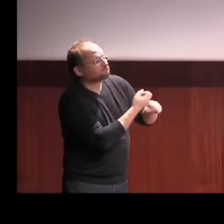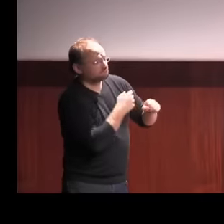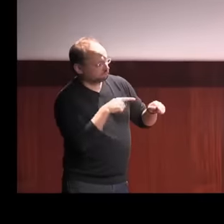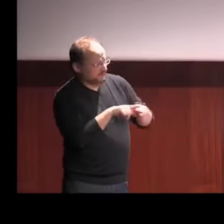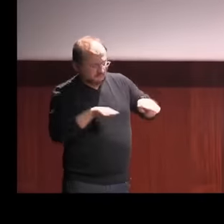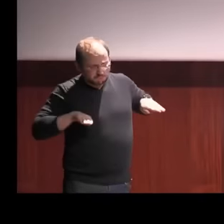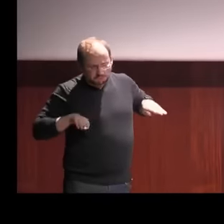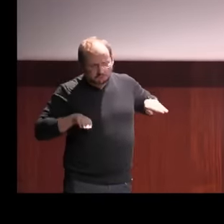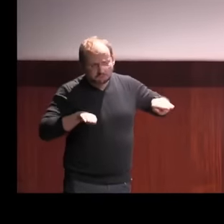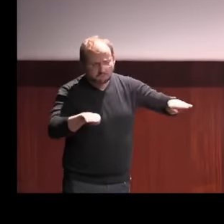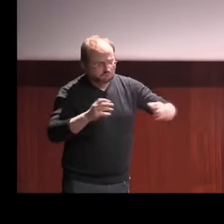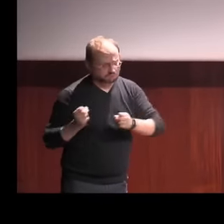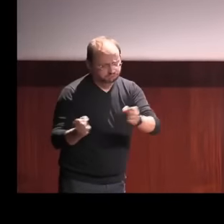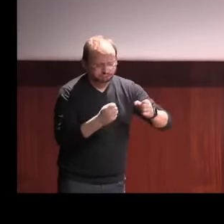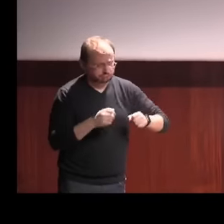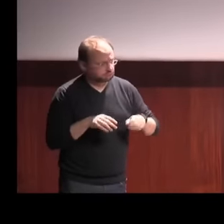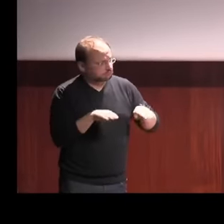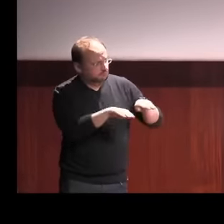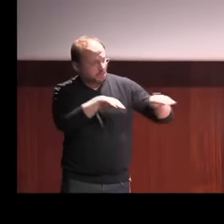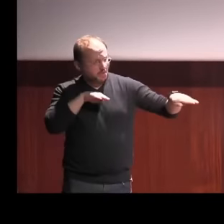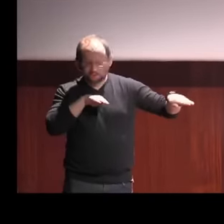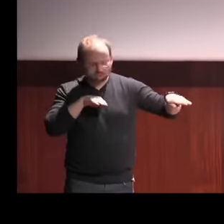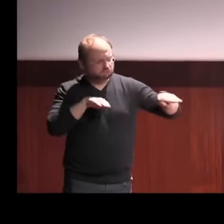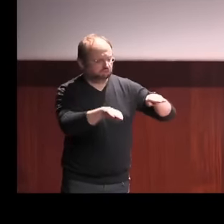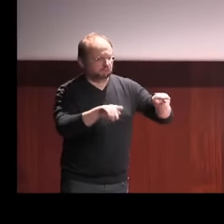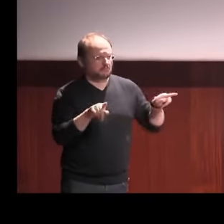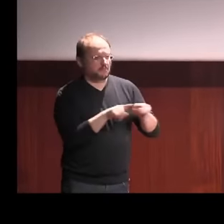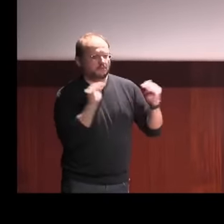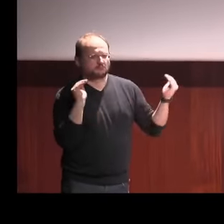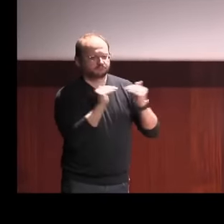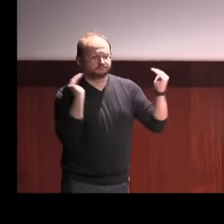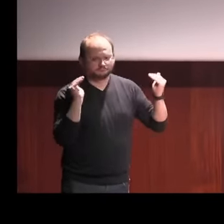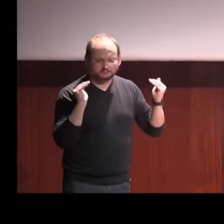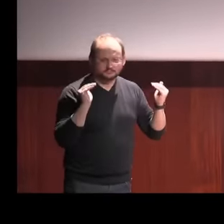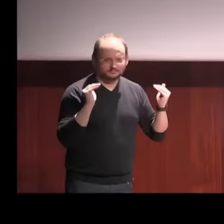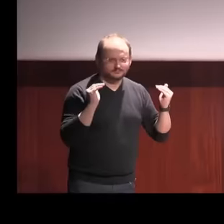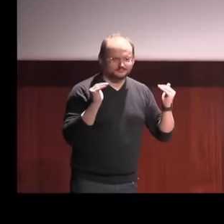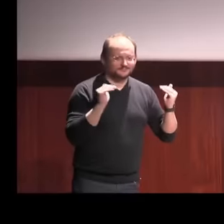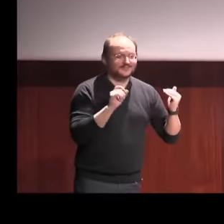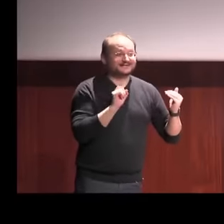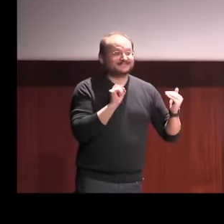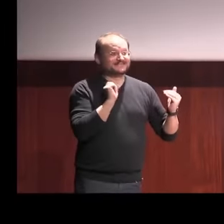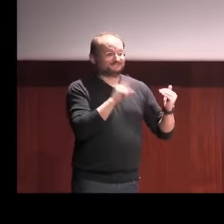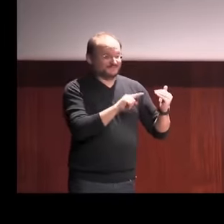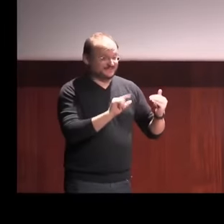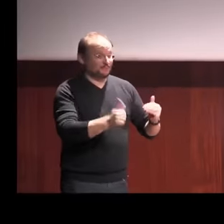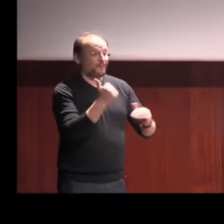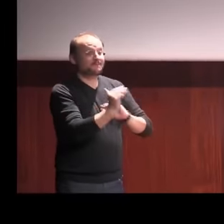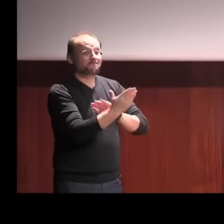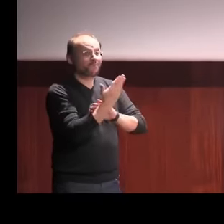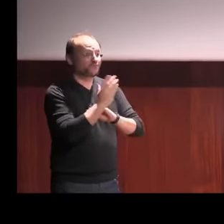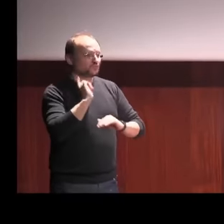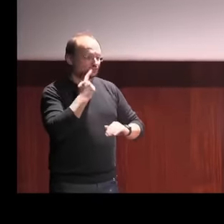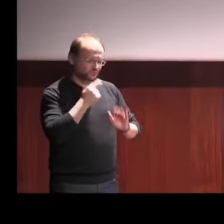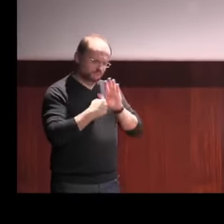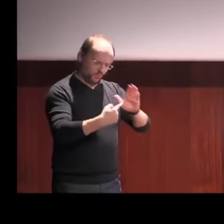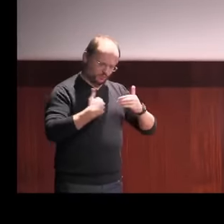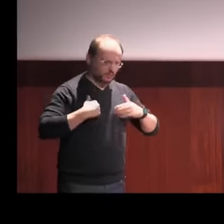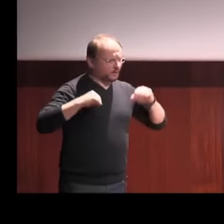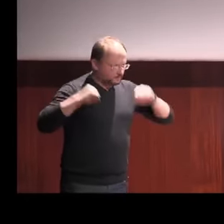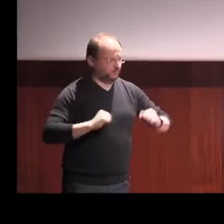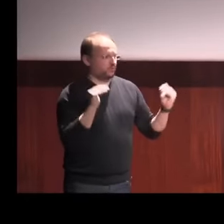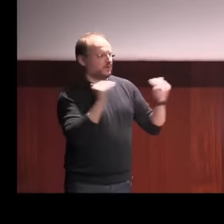Il dit que les sourds ont accès à une information au même titre que les entendants grâce à la langue des